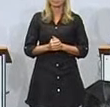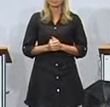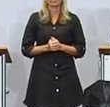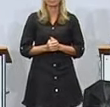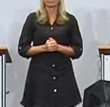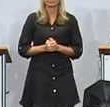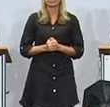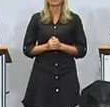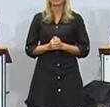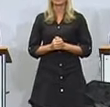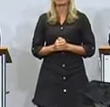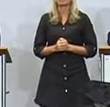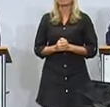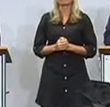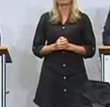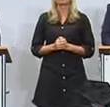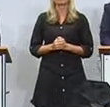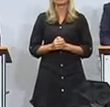You know,